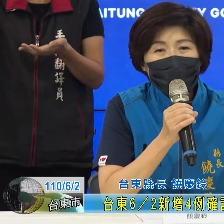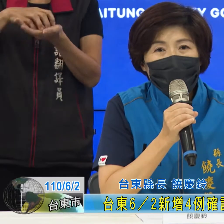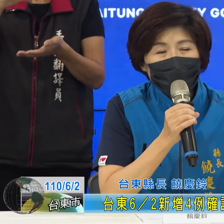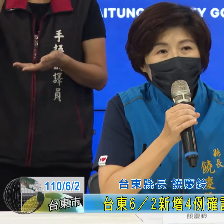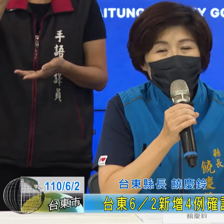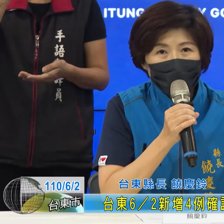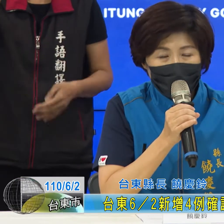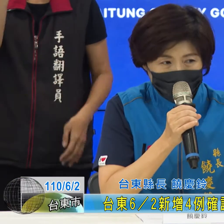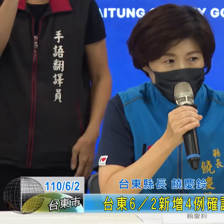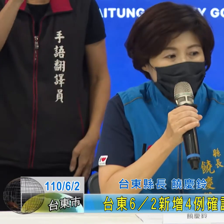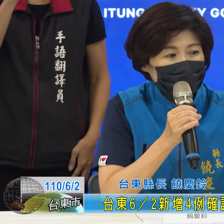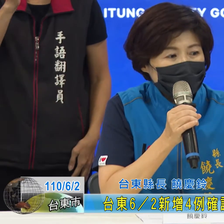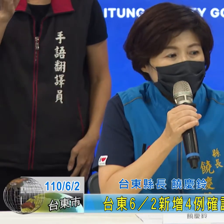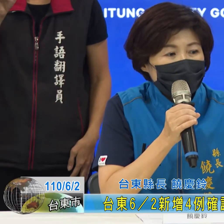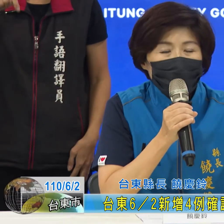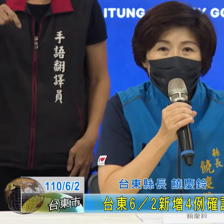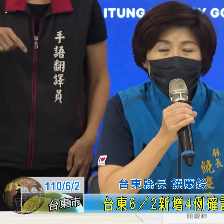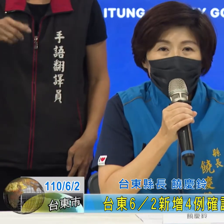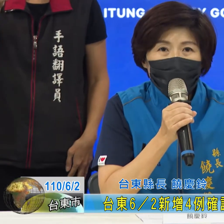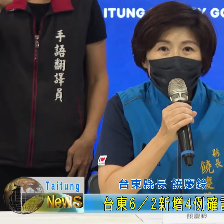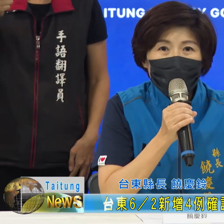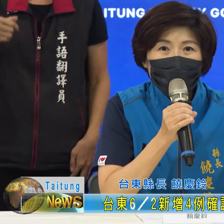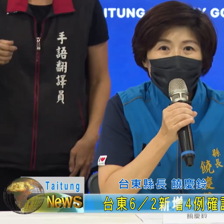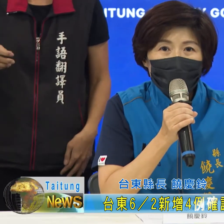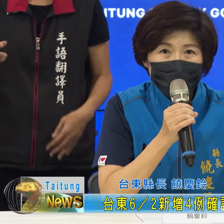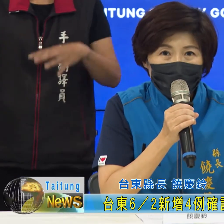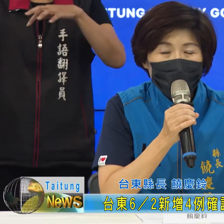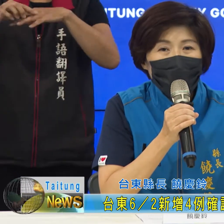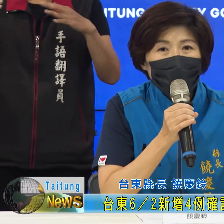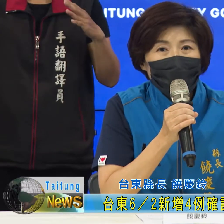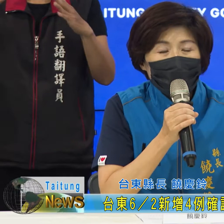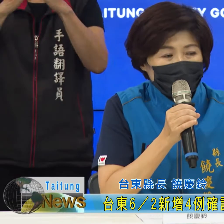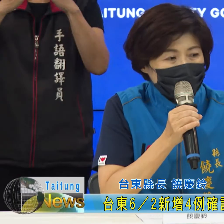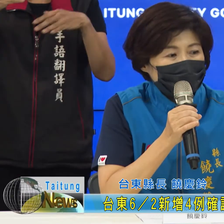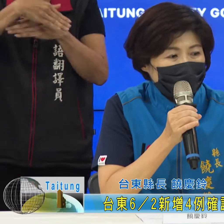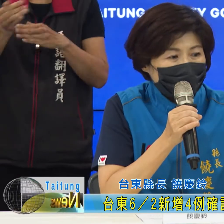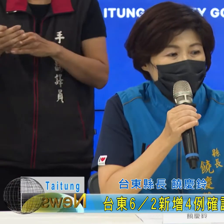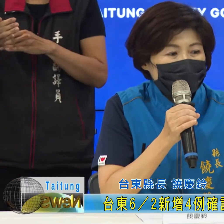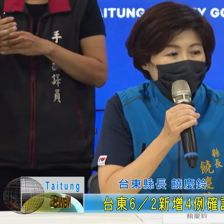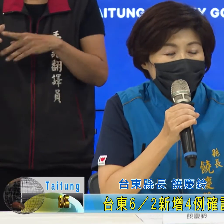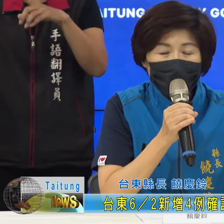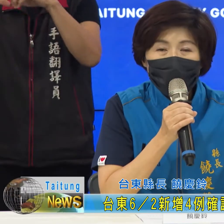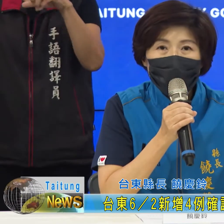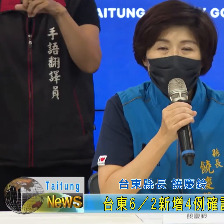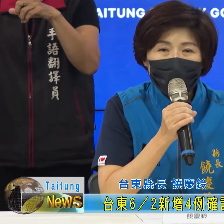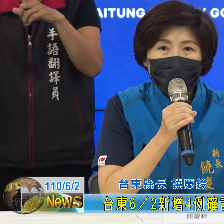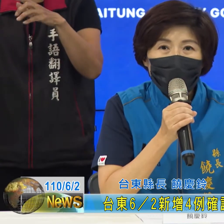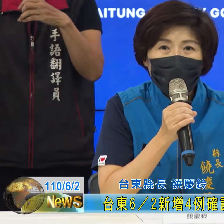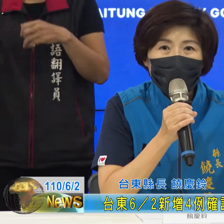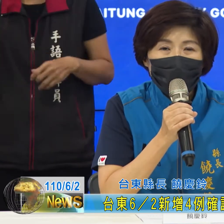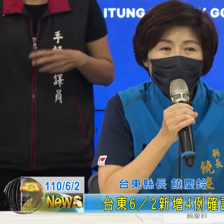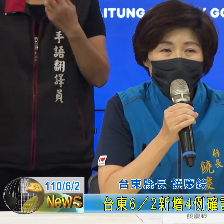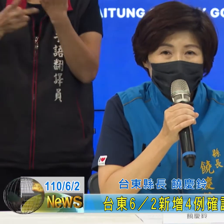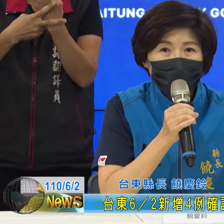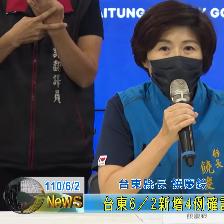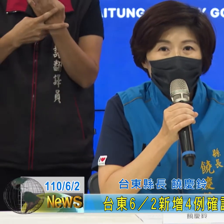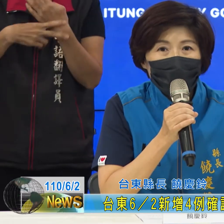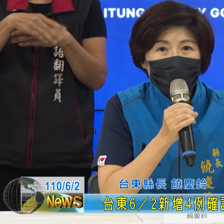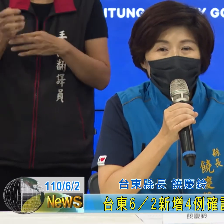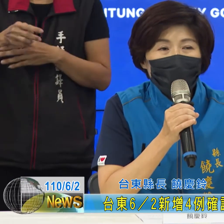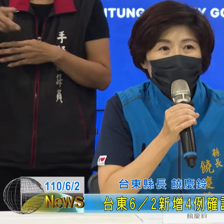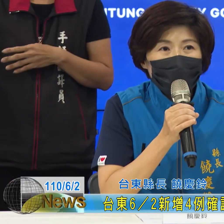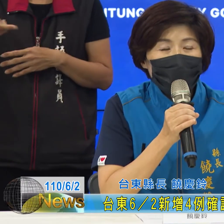里宣告这个好消息，也就是金峰乡新兴村和太麻里乡北里村2到60的疫